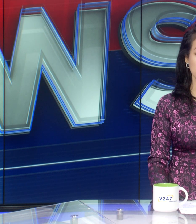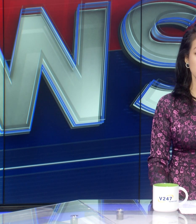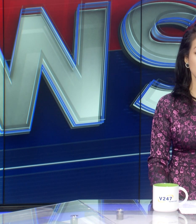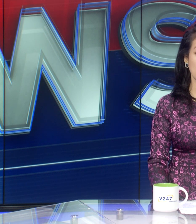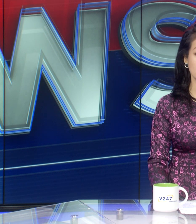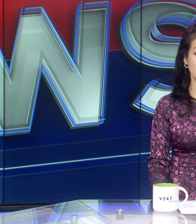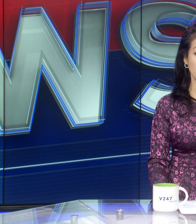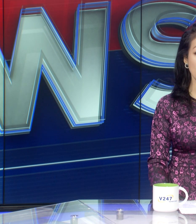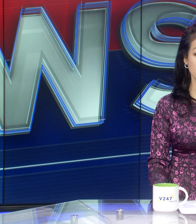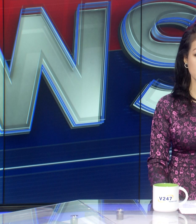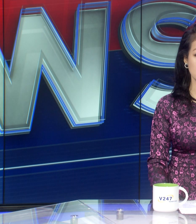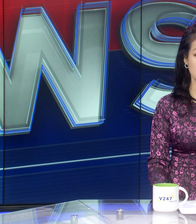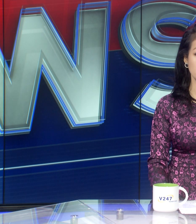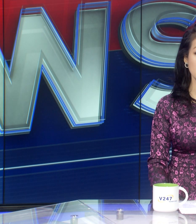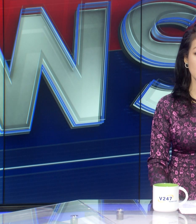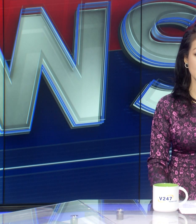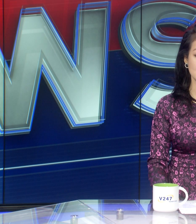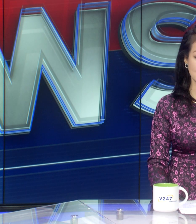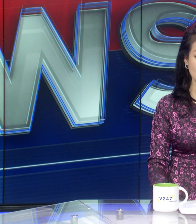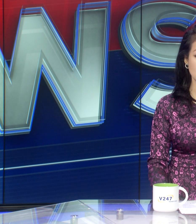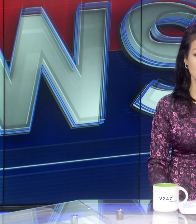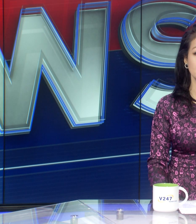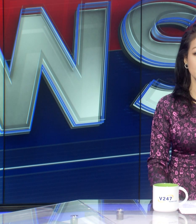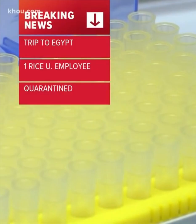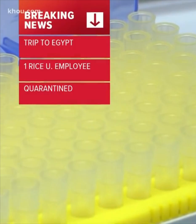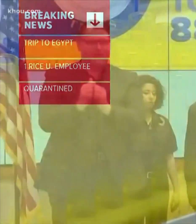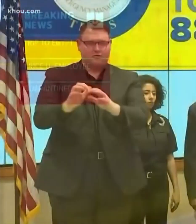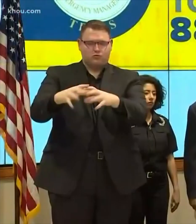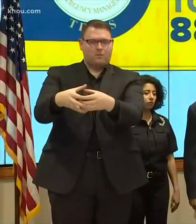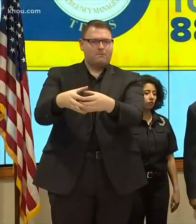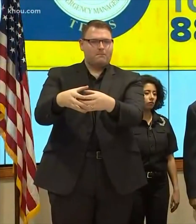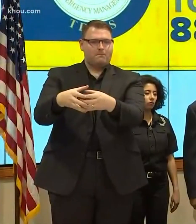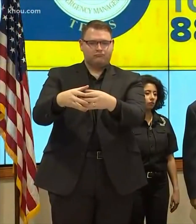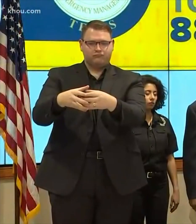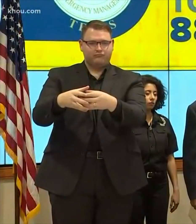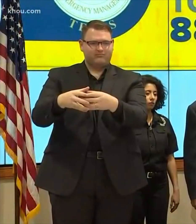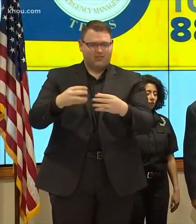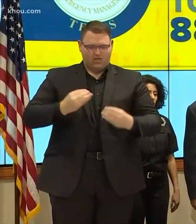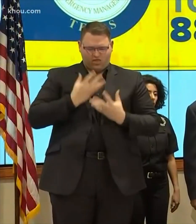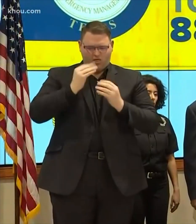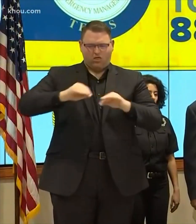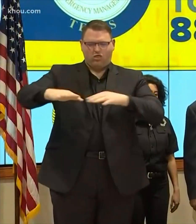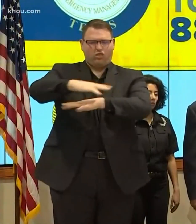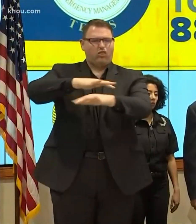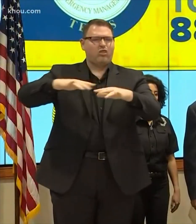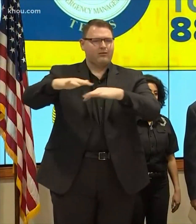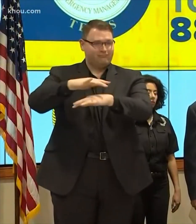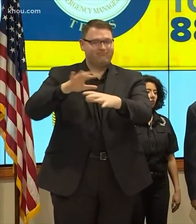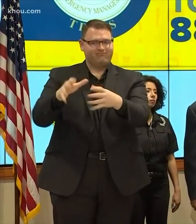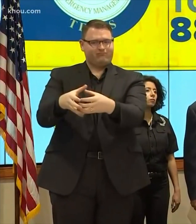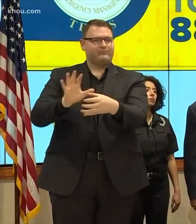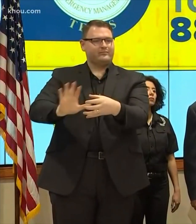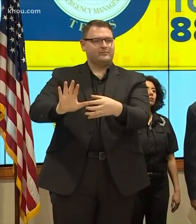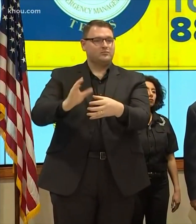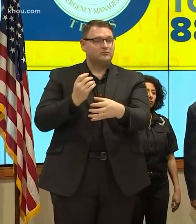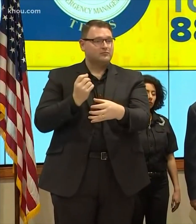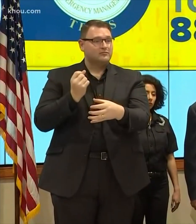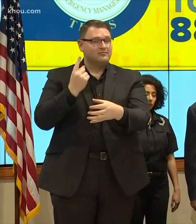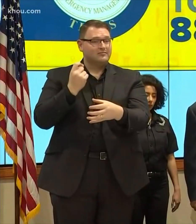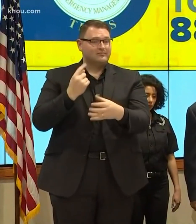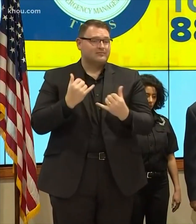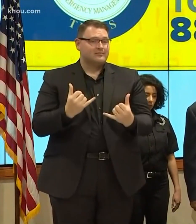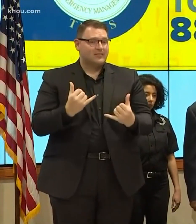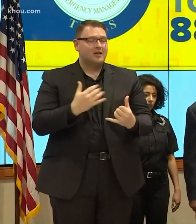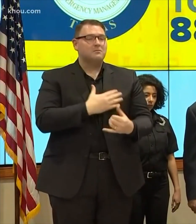bệnh trên toàn thành phố Houston lên mức là 6 người. 4 trường hợp lây nhiễm mới nhất đã được ghi nhận vào cuối ngày